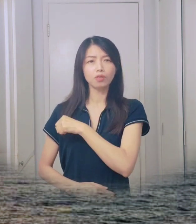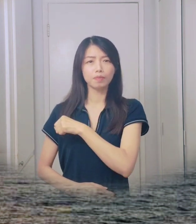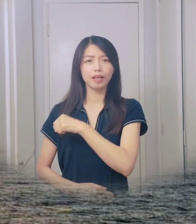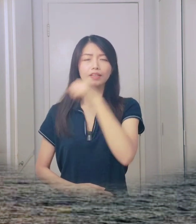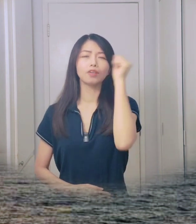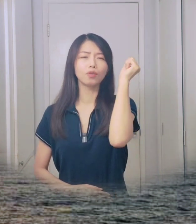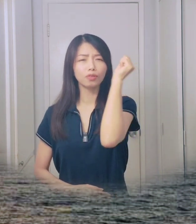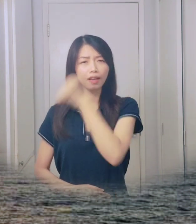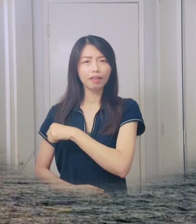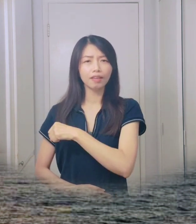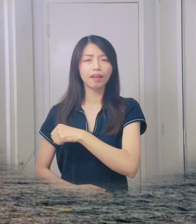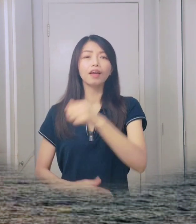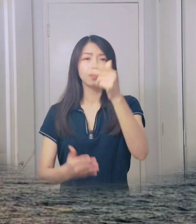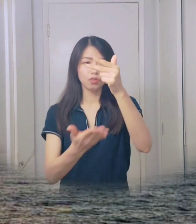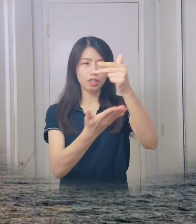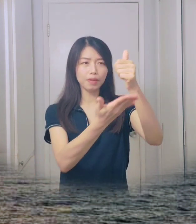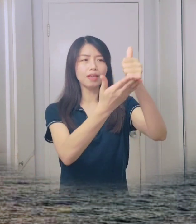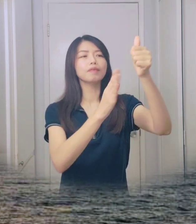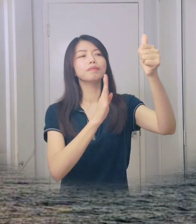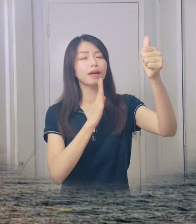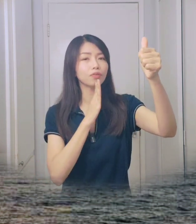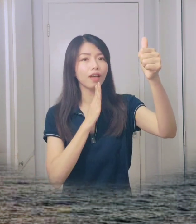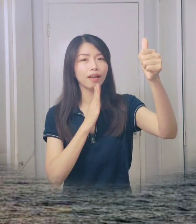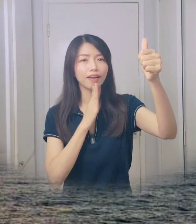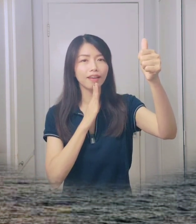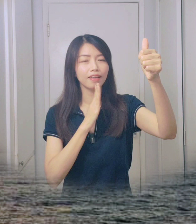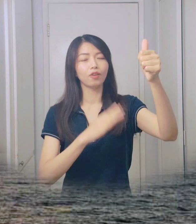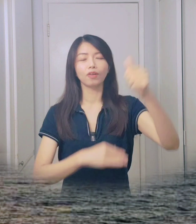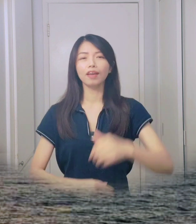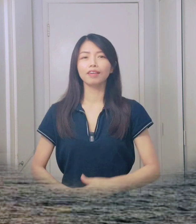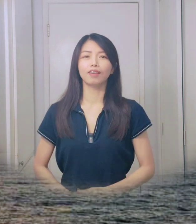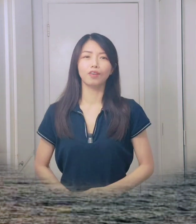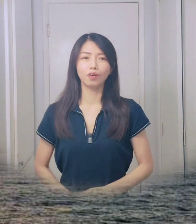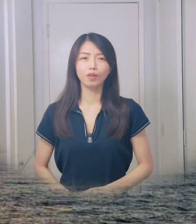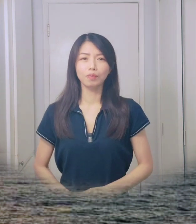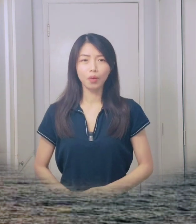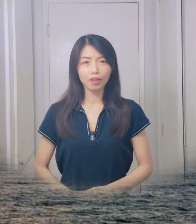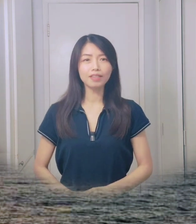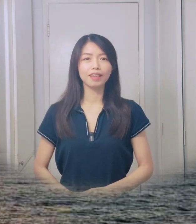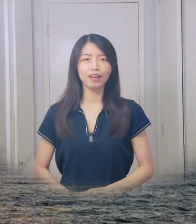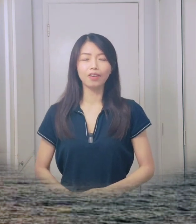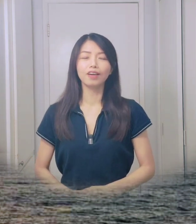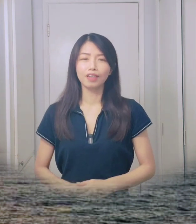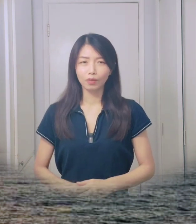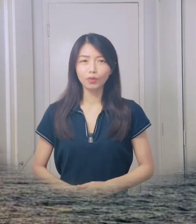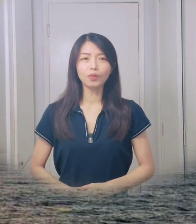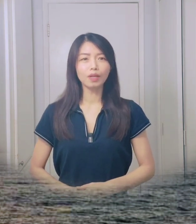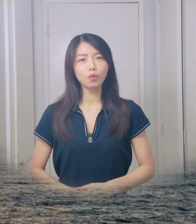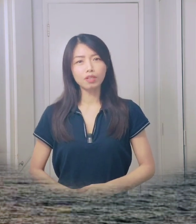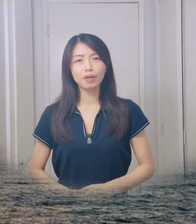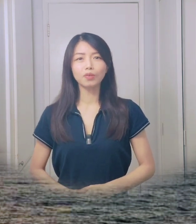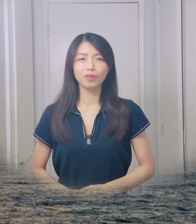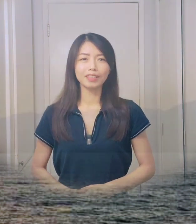표현해 줬습니다. 그래서 결국엔 주님이 맞구나, 이렇게 표현을 했으니까요.